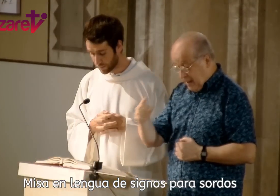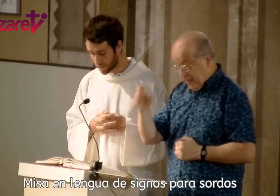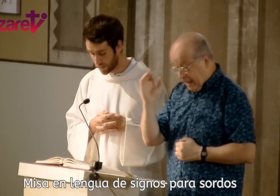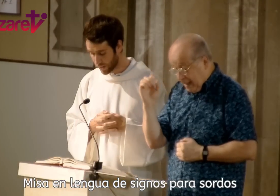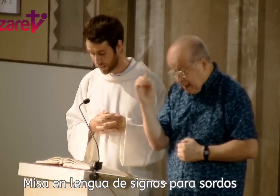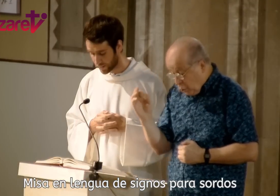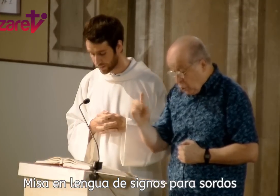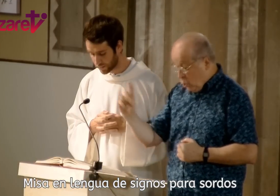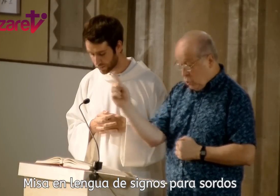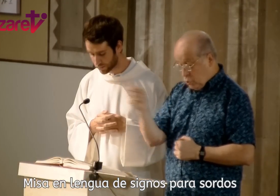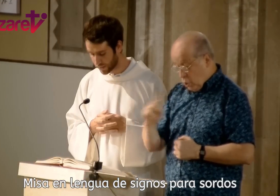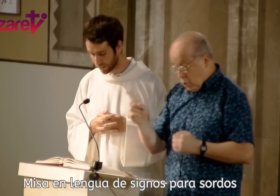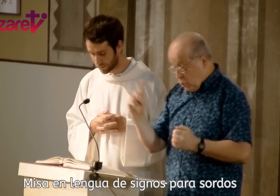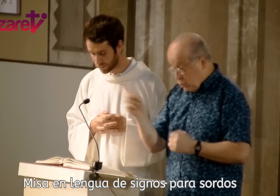Después del huracán, un terremoto,